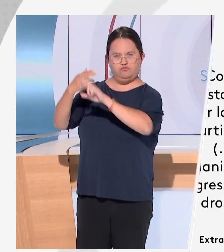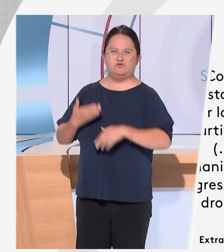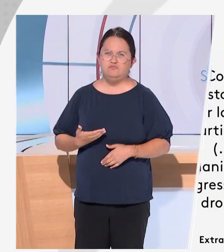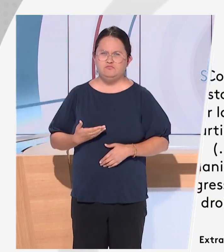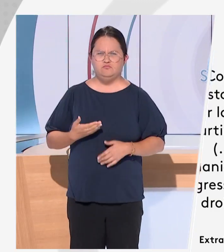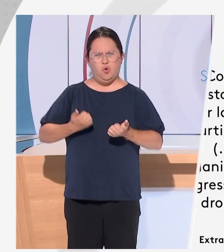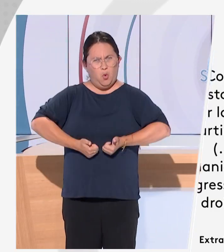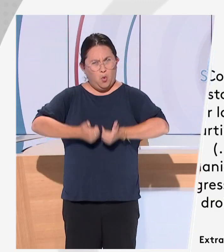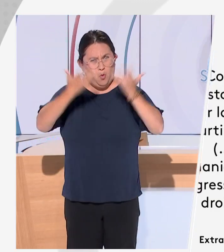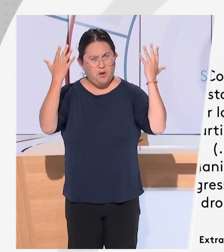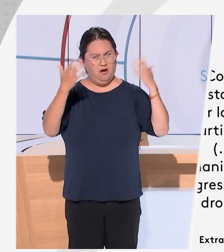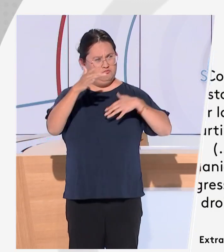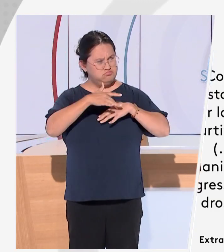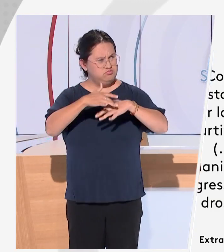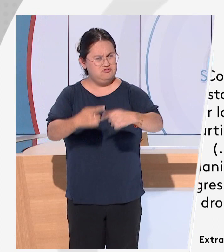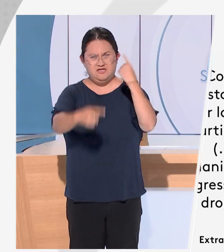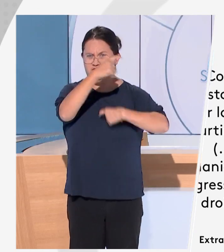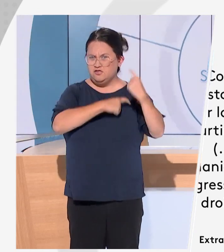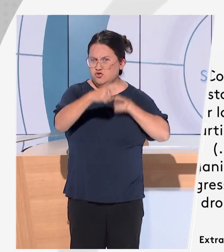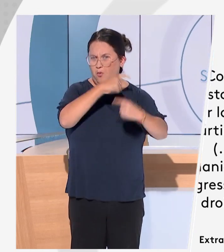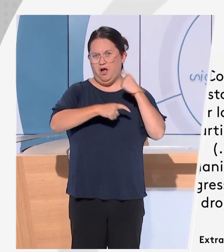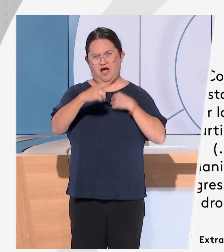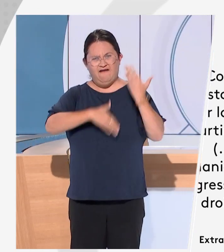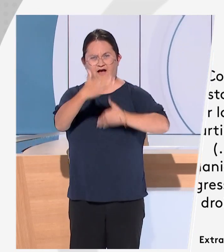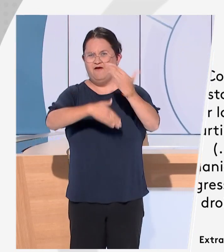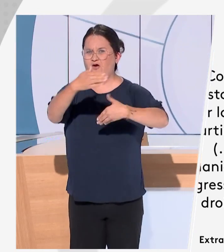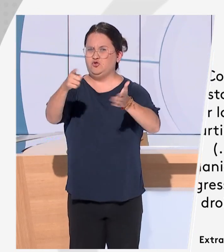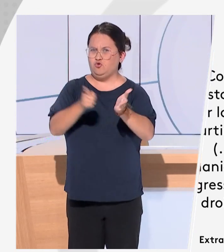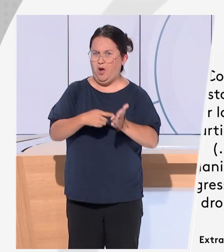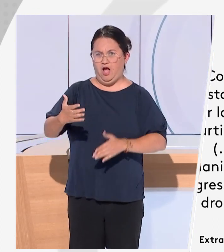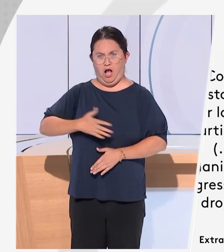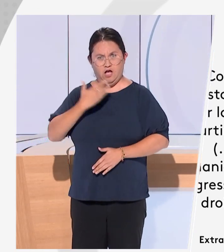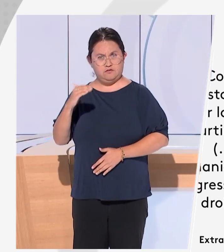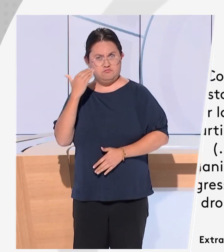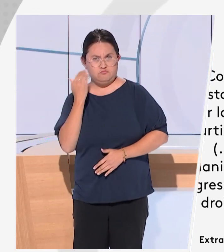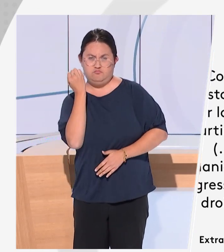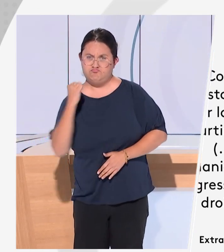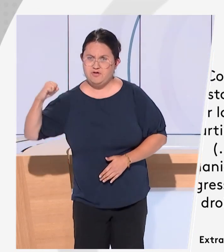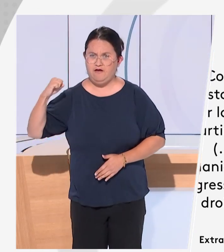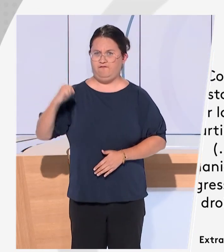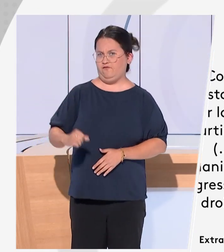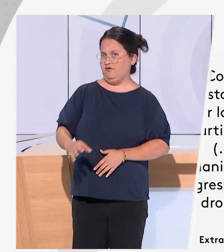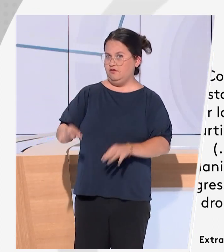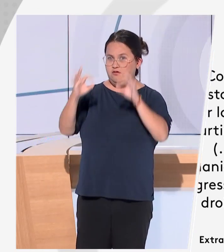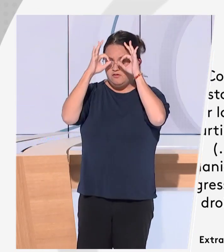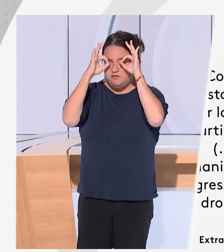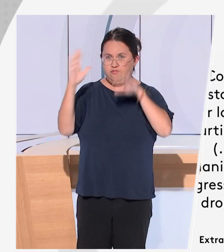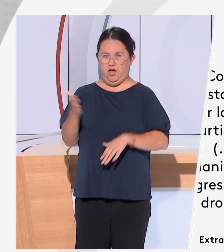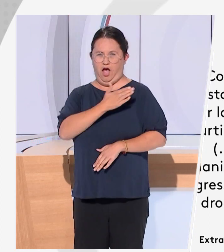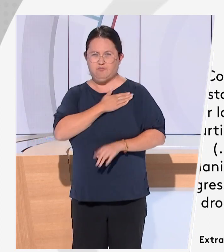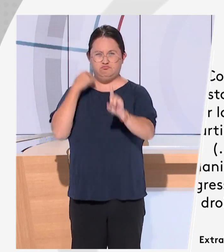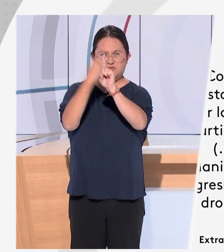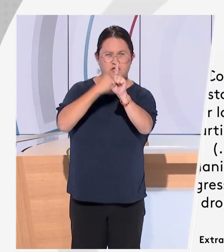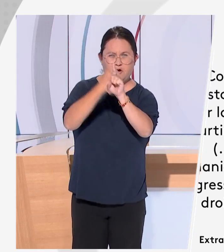Combien de grandes avancées de l'histoire et du droit se sont appuyées sur la désobéissance civile? Gandhi, Martin Luther King, Gisèle Halimi ont